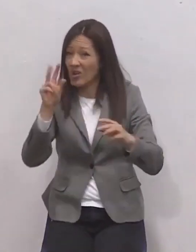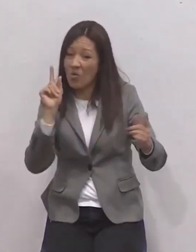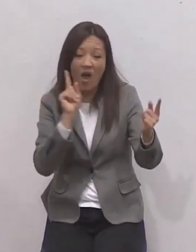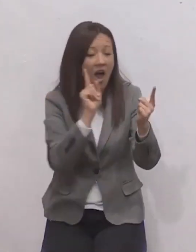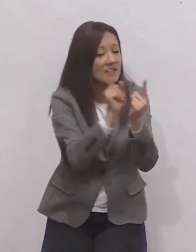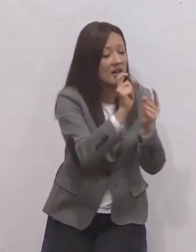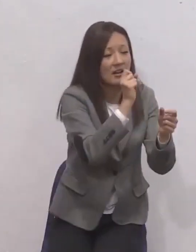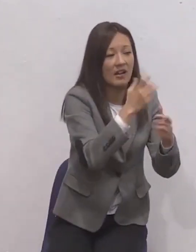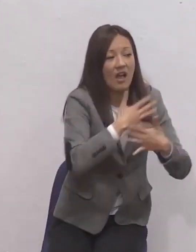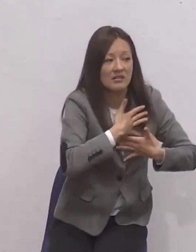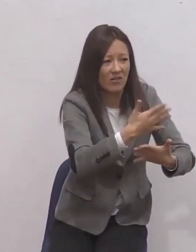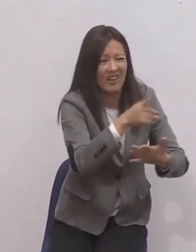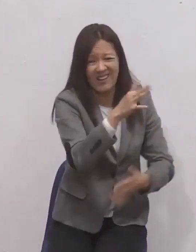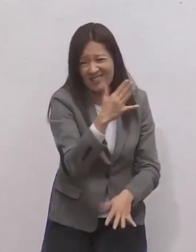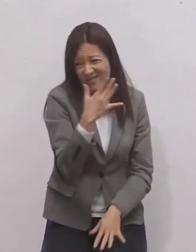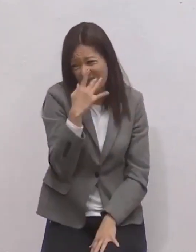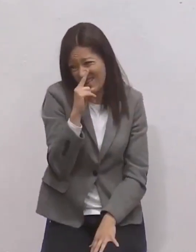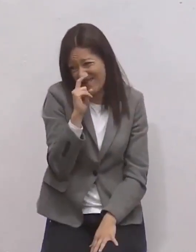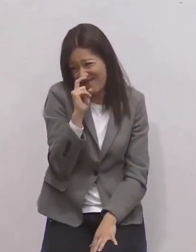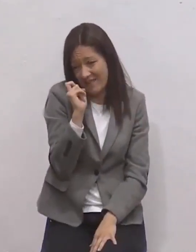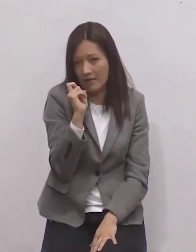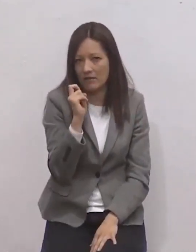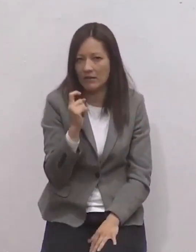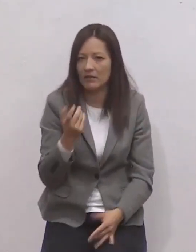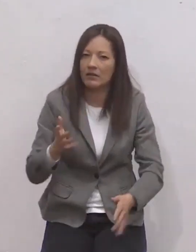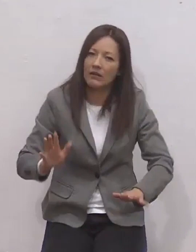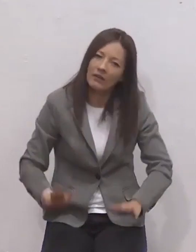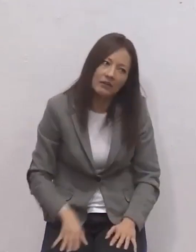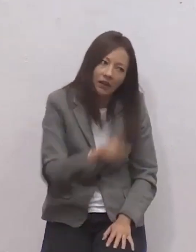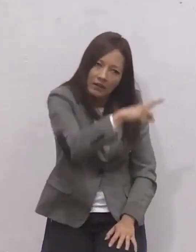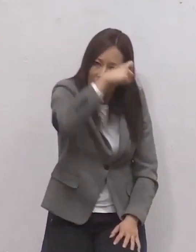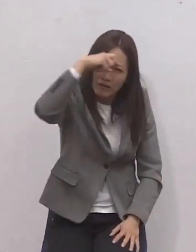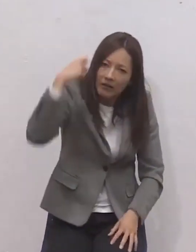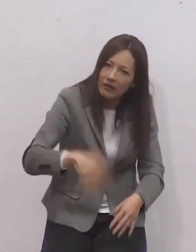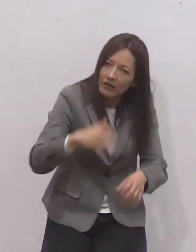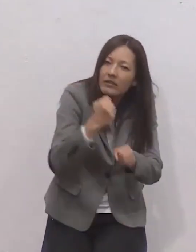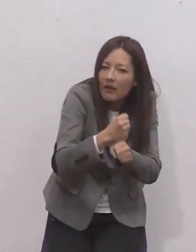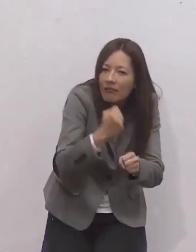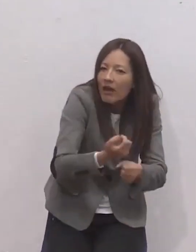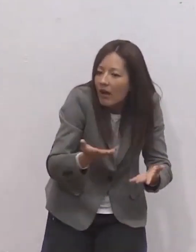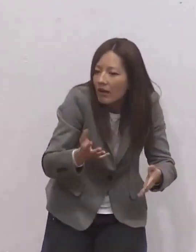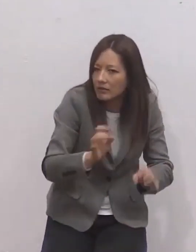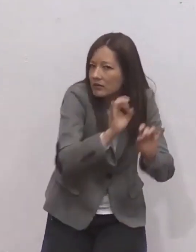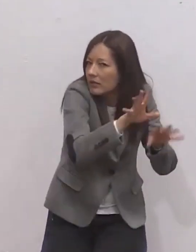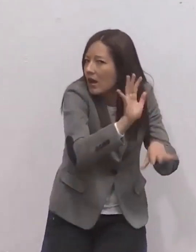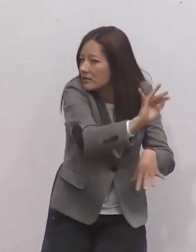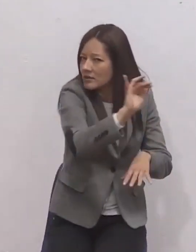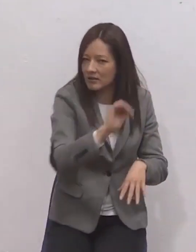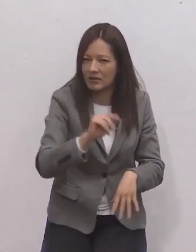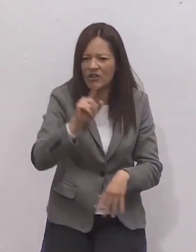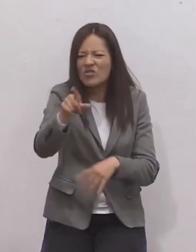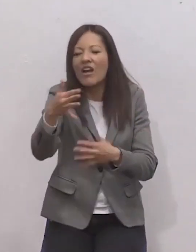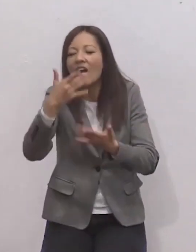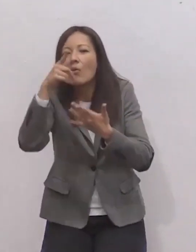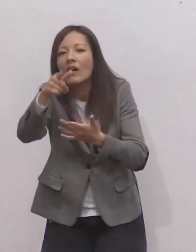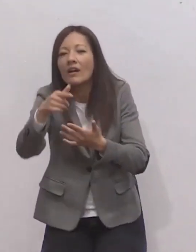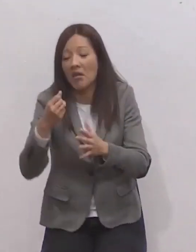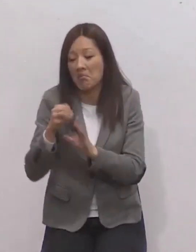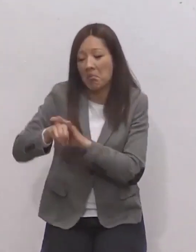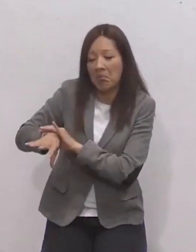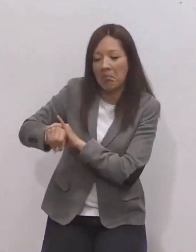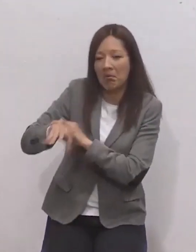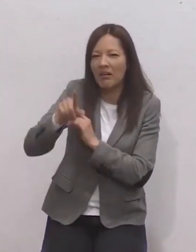están trabajando, ¿a usted qué huele? Cuénteme, ¿usted qué huele cuando suda? ¿Usted huele a rosas? ¿A qué huelen sus flatulencias? ¿A